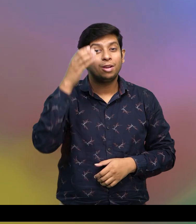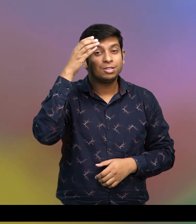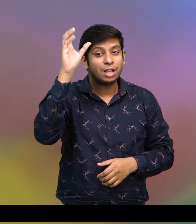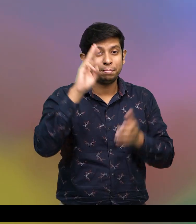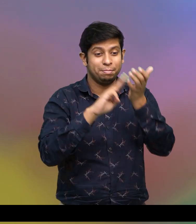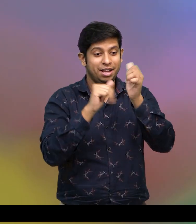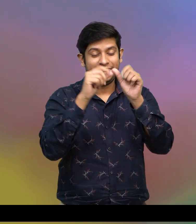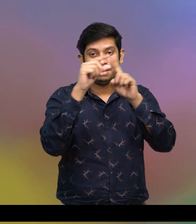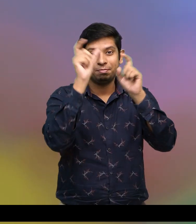కాన్సెప్ట్ మ్యాప్.